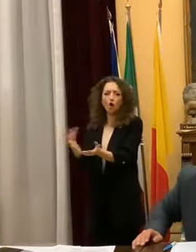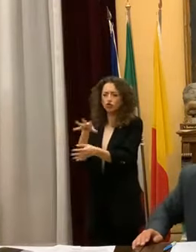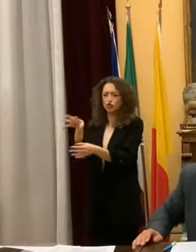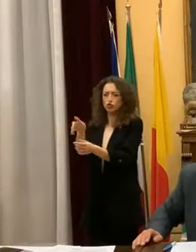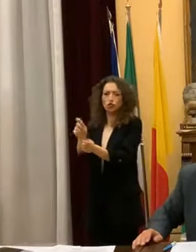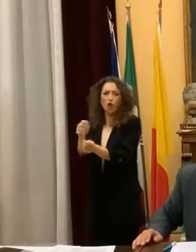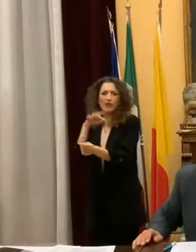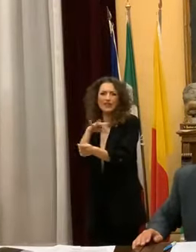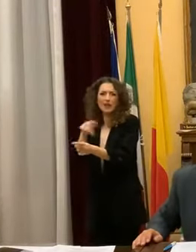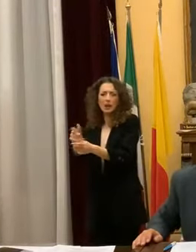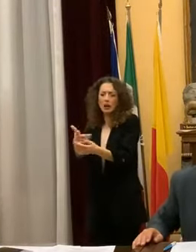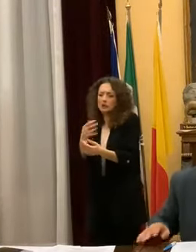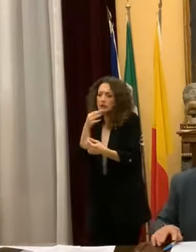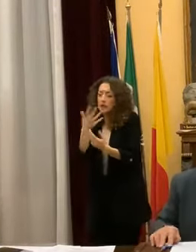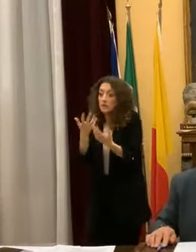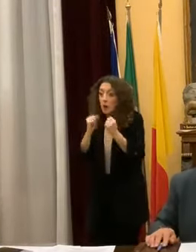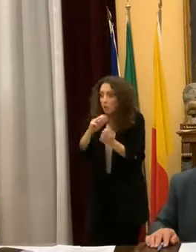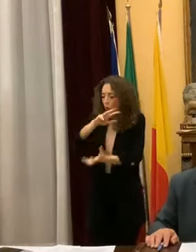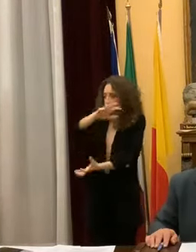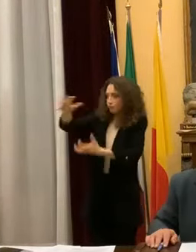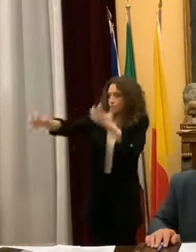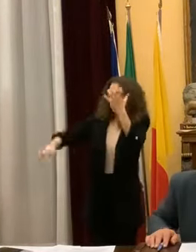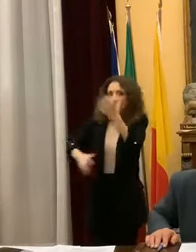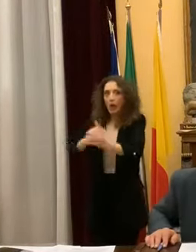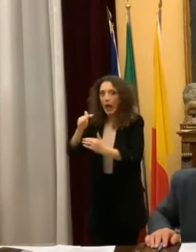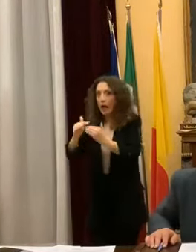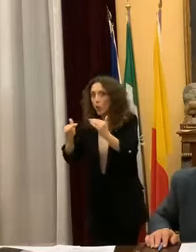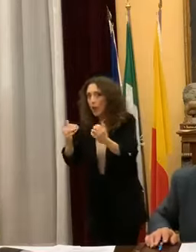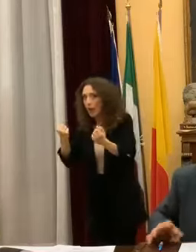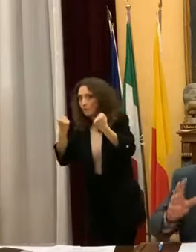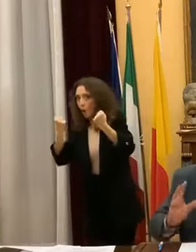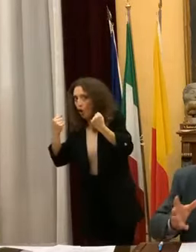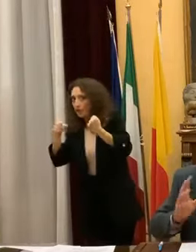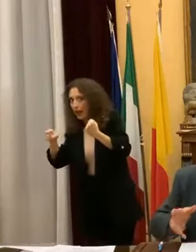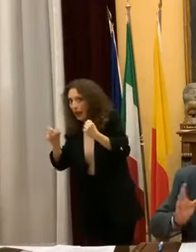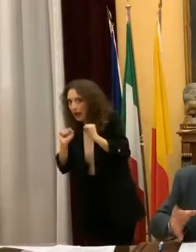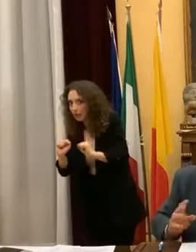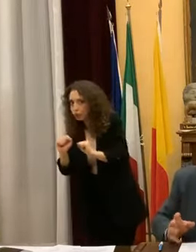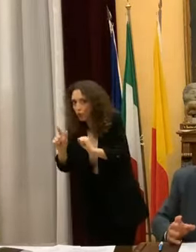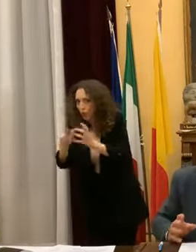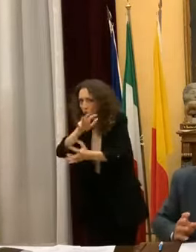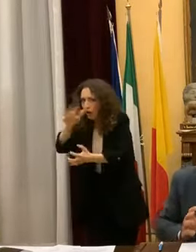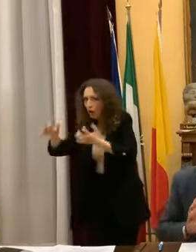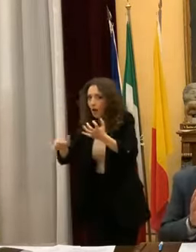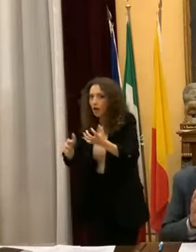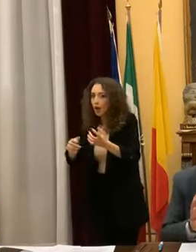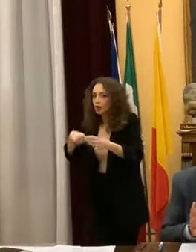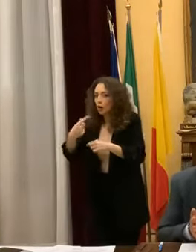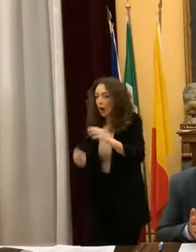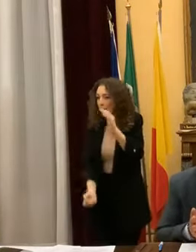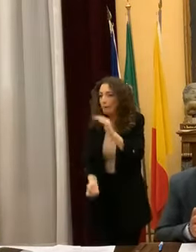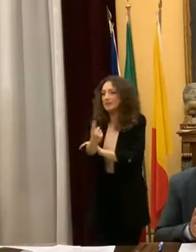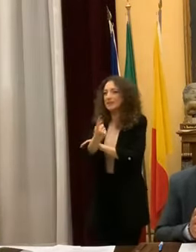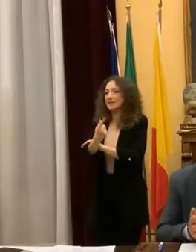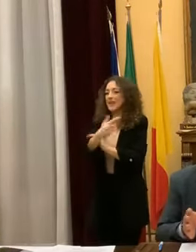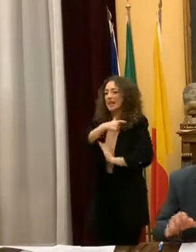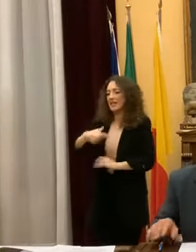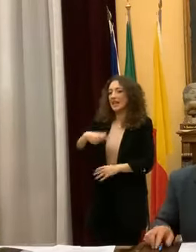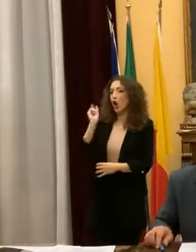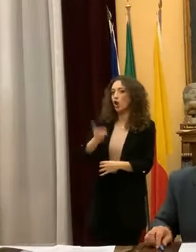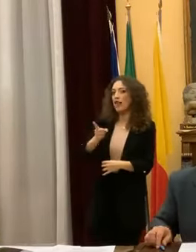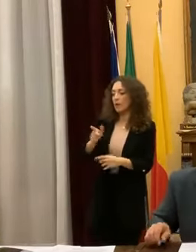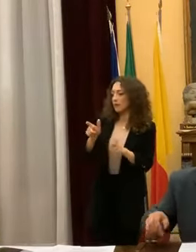da questo punto di vista scombussolare certi equilibri. Si è trovato poi col sindaco De Luca che li ha inchiodati e di